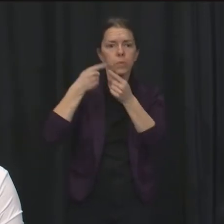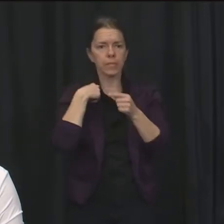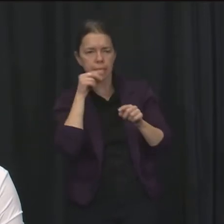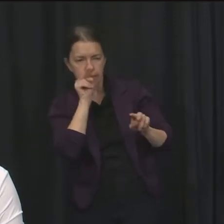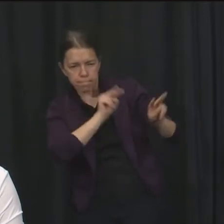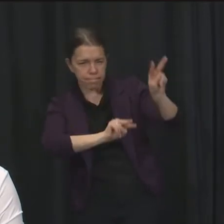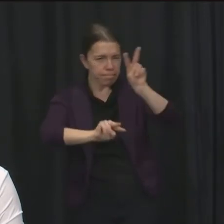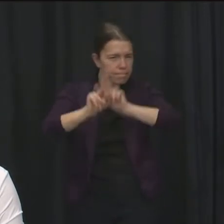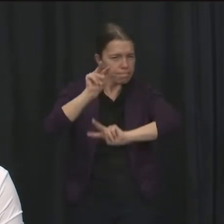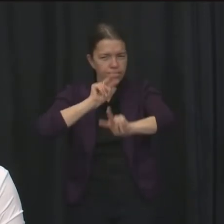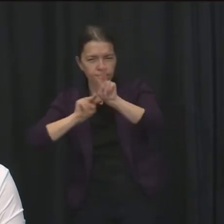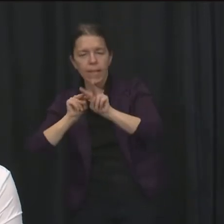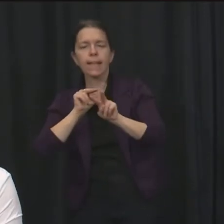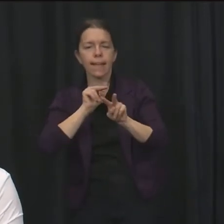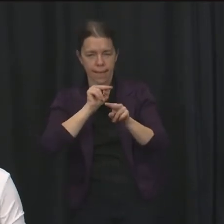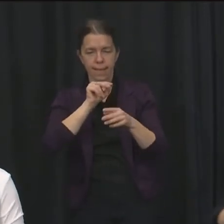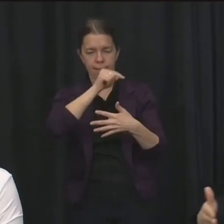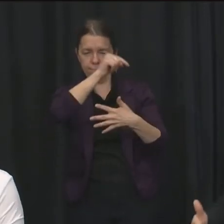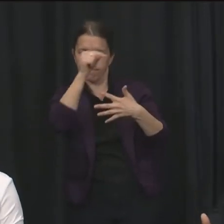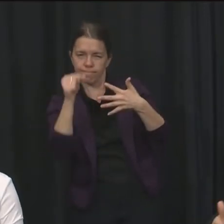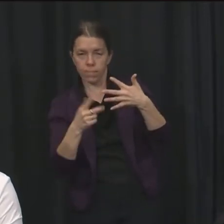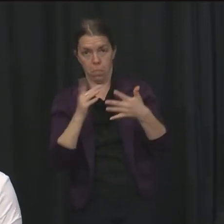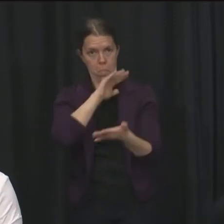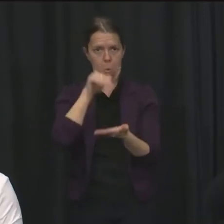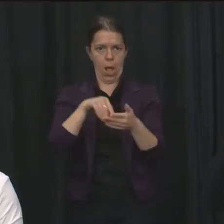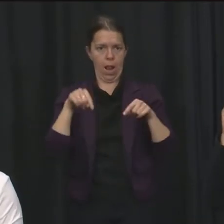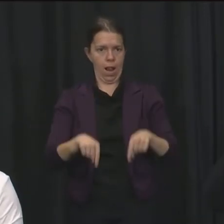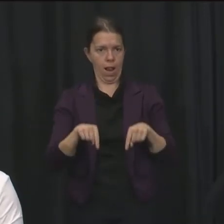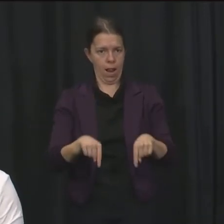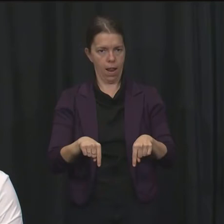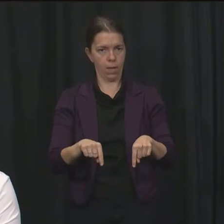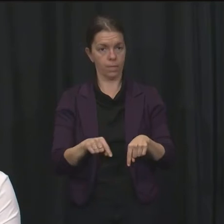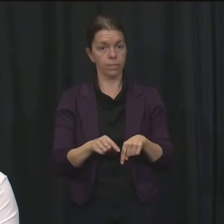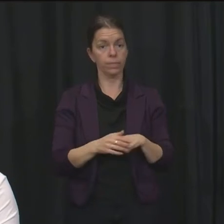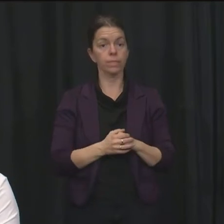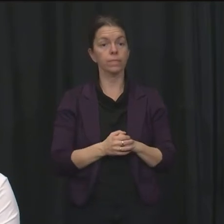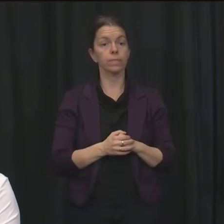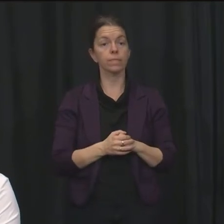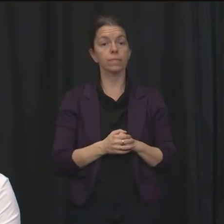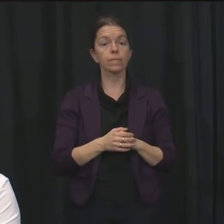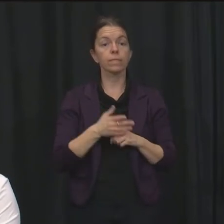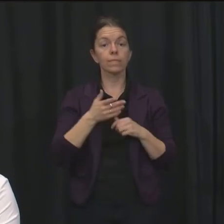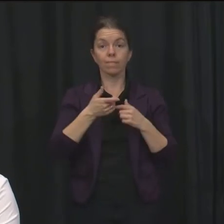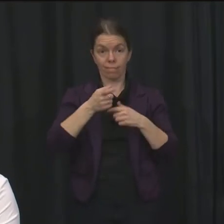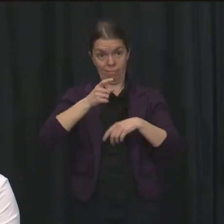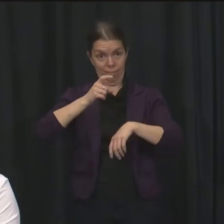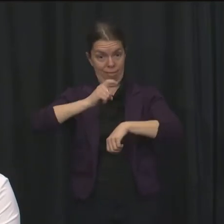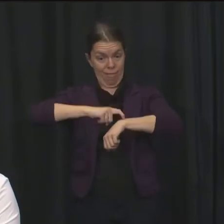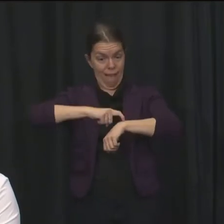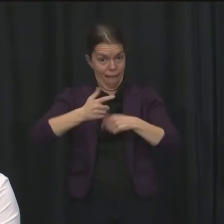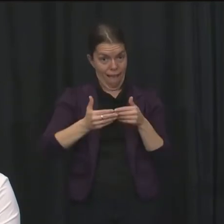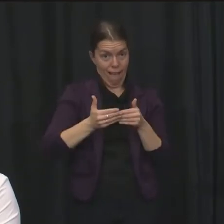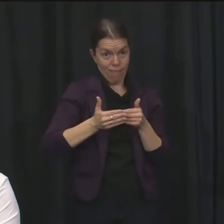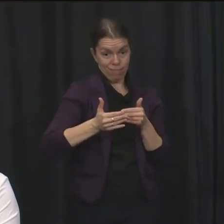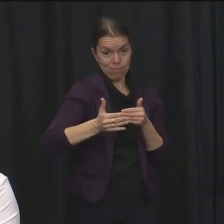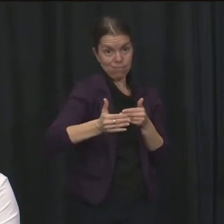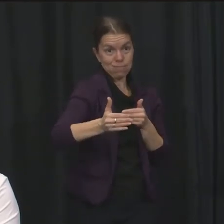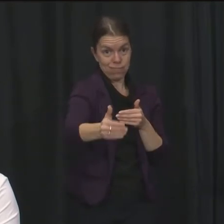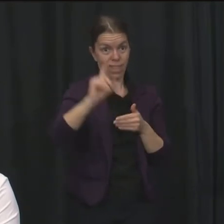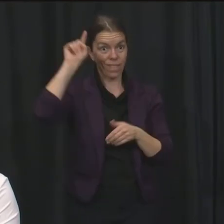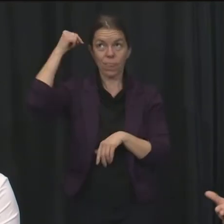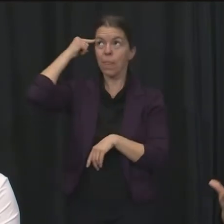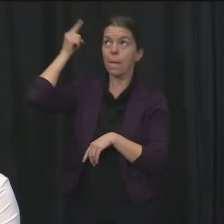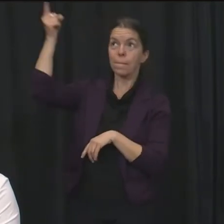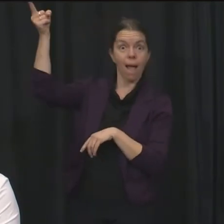la temporalité, donc le gouvernement annonçait un pic, donc le sommet de la courbe épidémique la semaine prochaine. Et